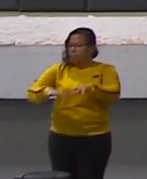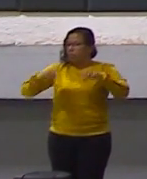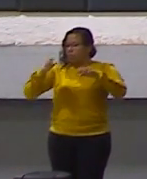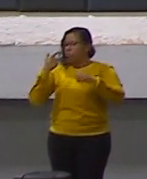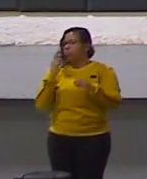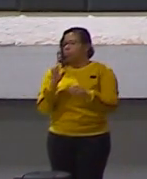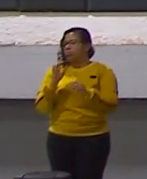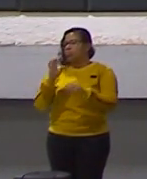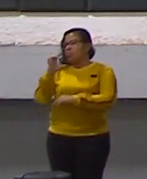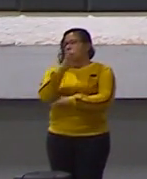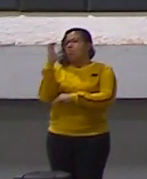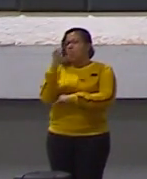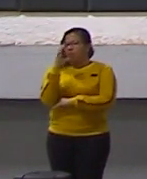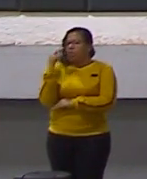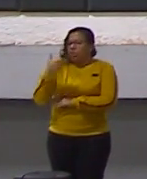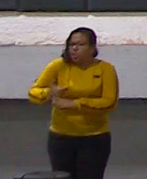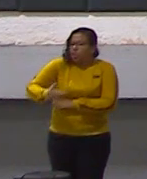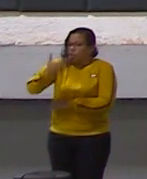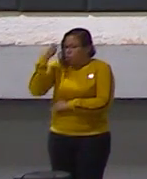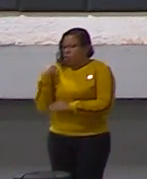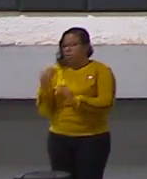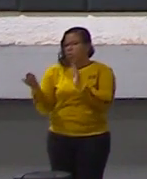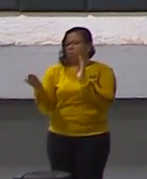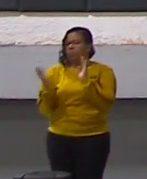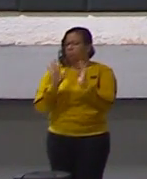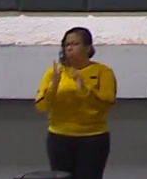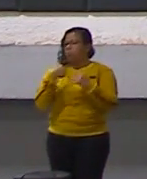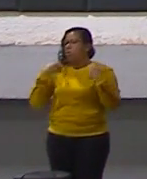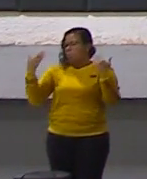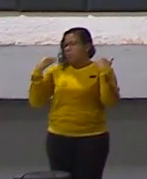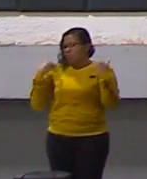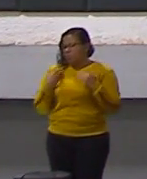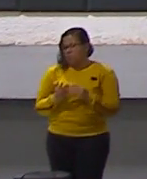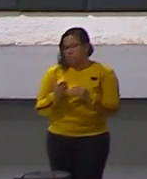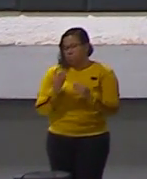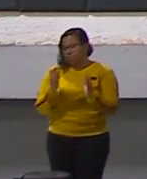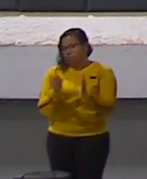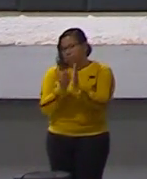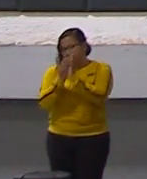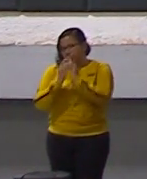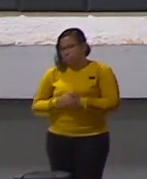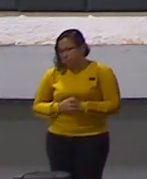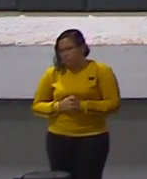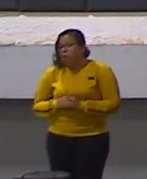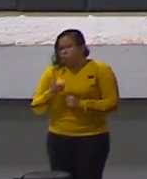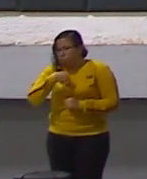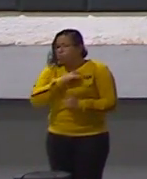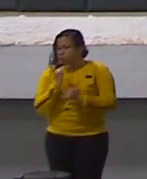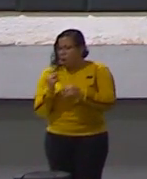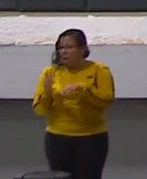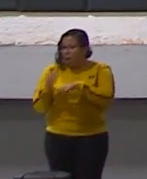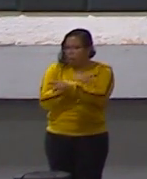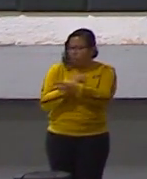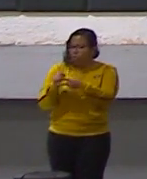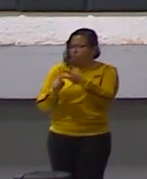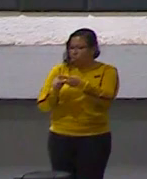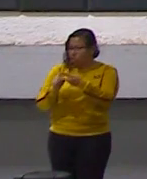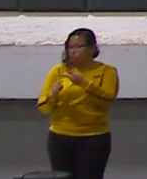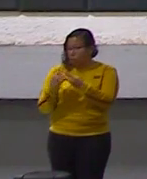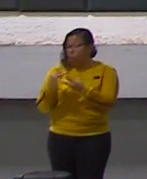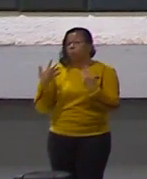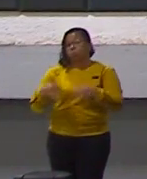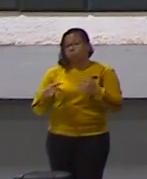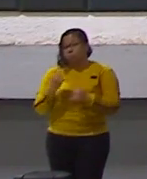de educación de historia de la educación física ya hemos hecho dos muy interesantes cuyas memorias tenemos que